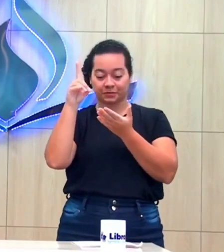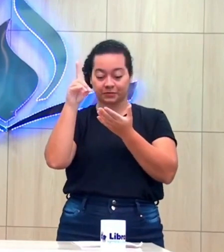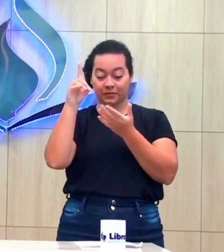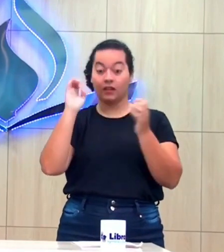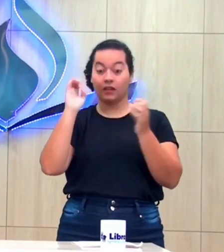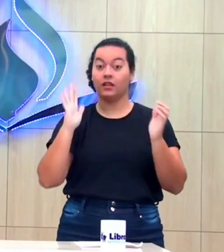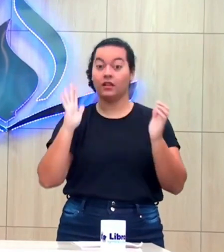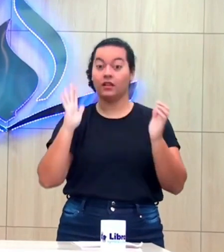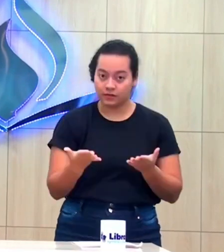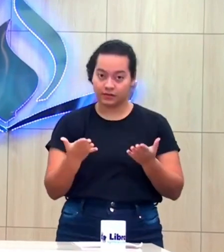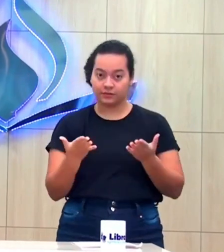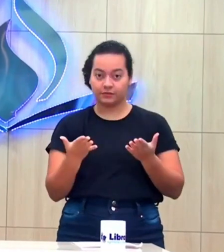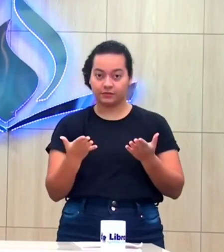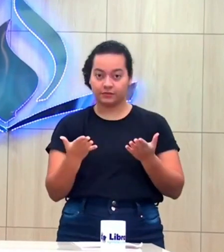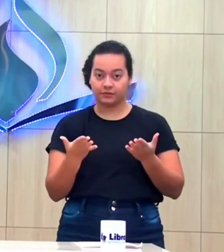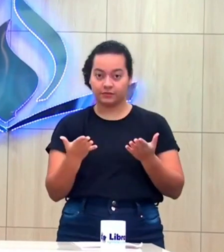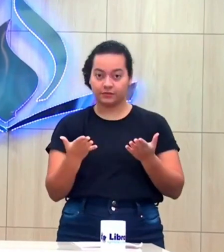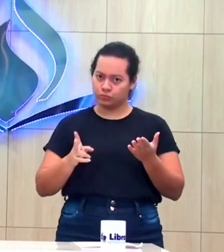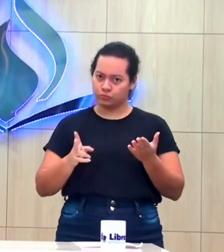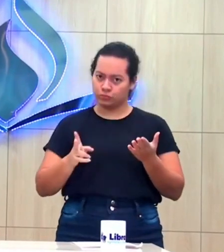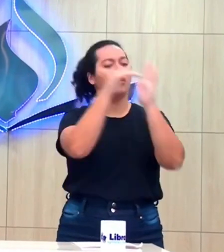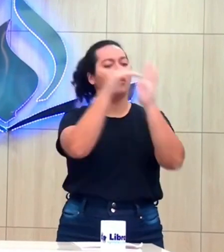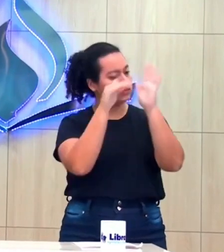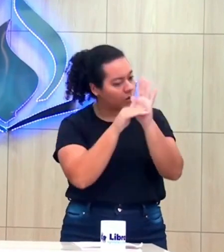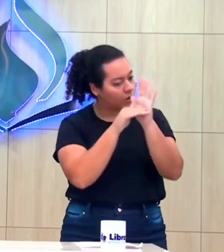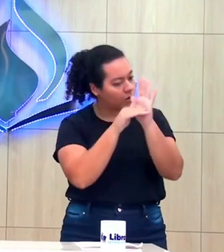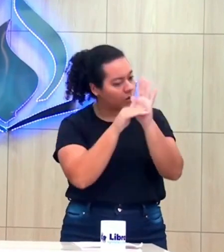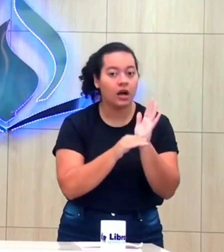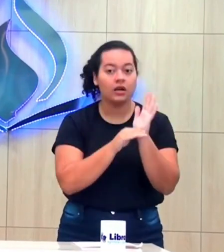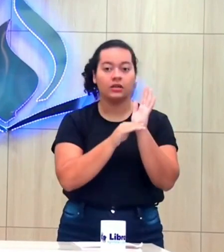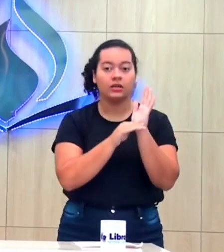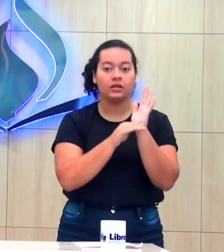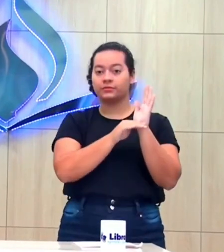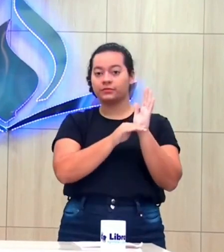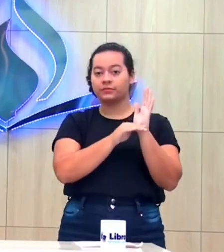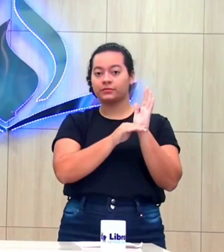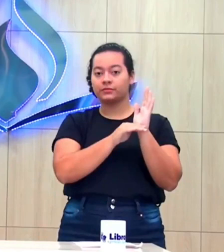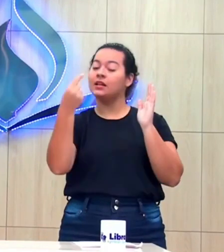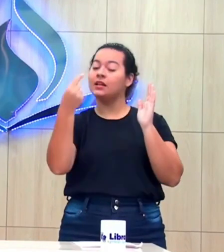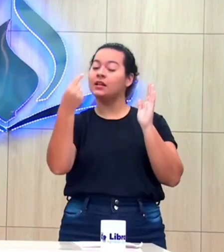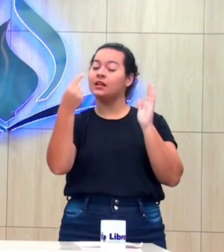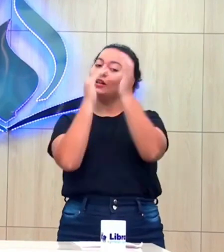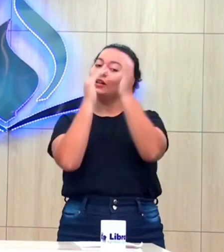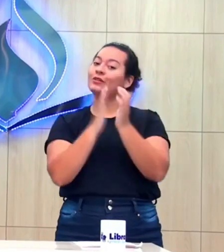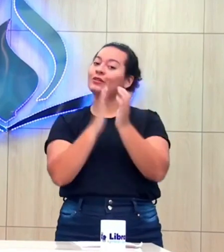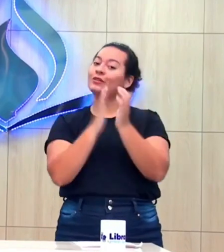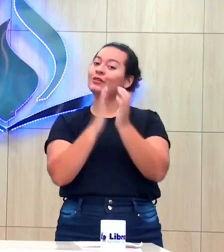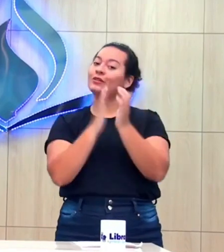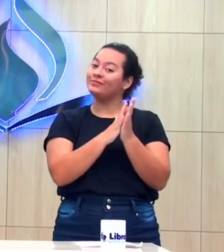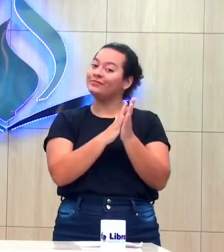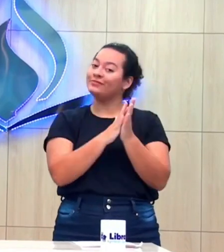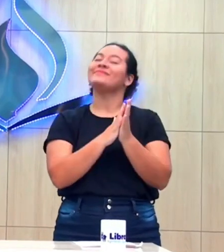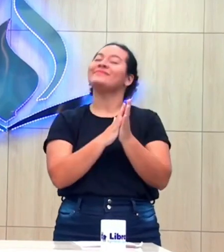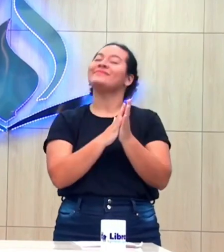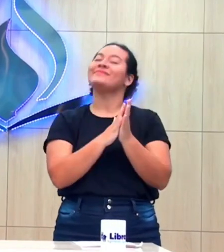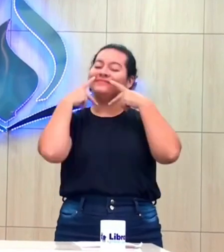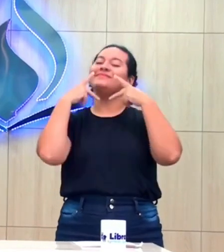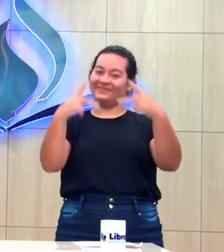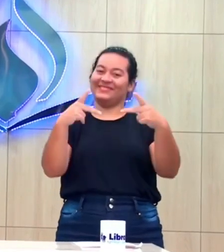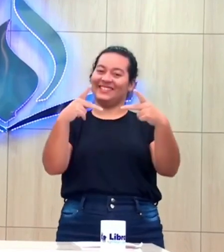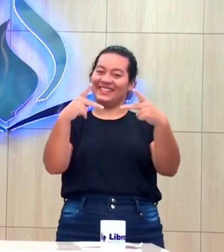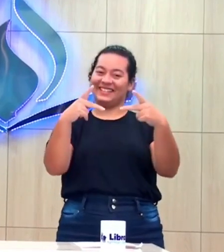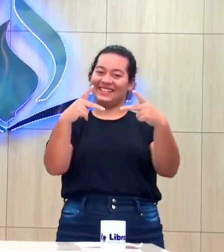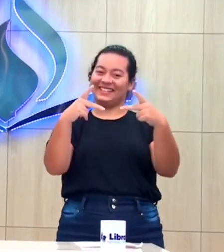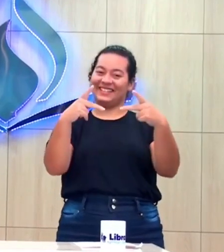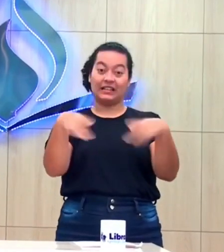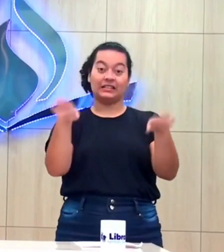Nós vamos agora dar continuidade ao nosso programa e depois do louvor vem a palavra. E eu